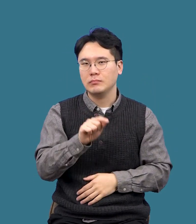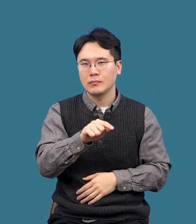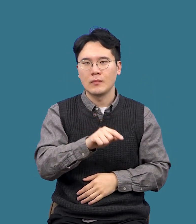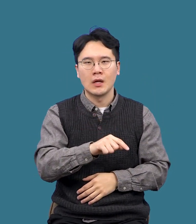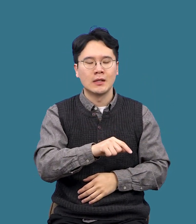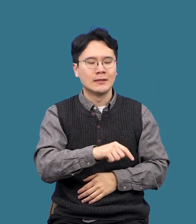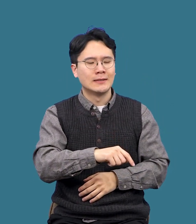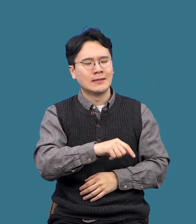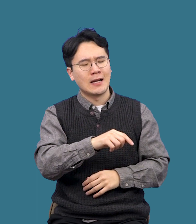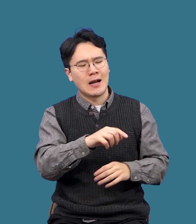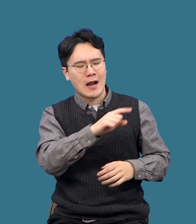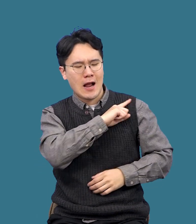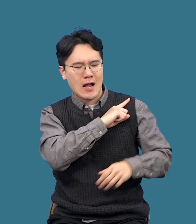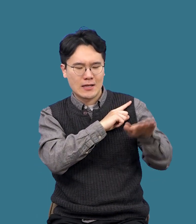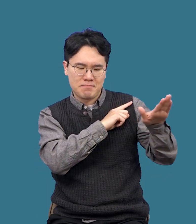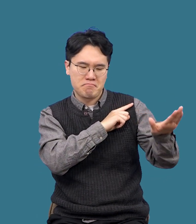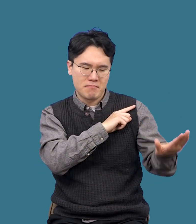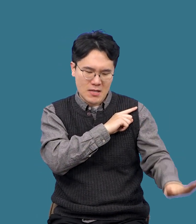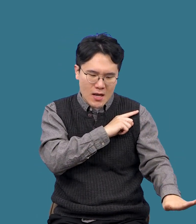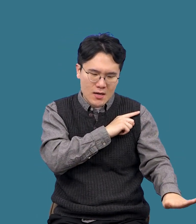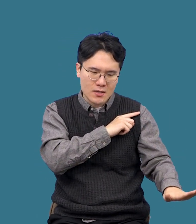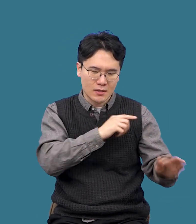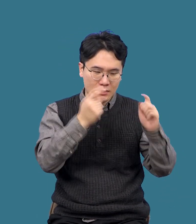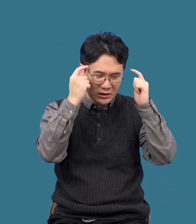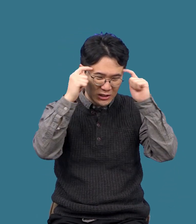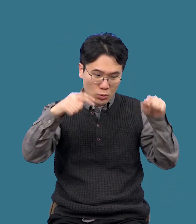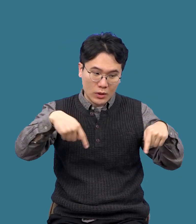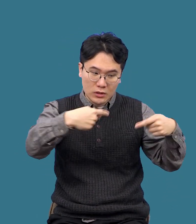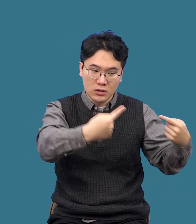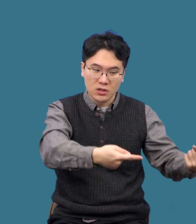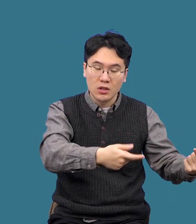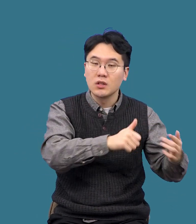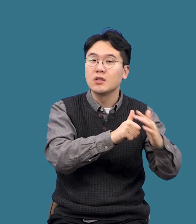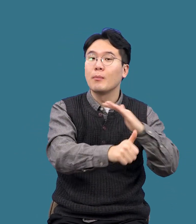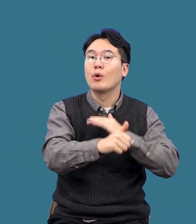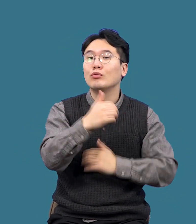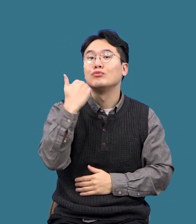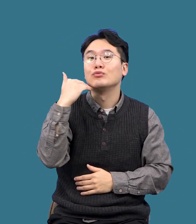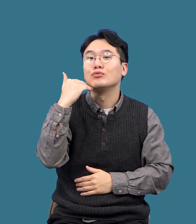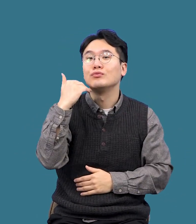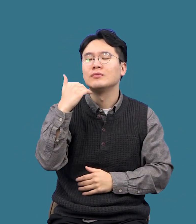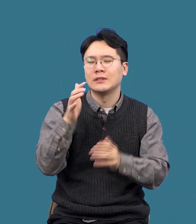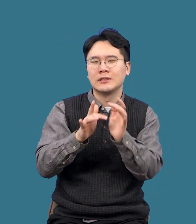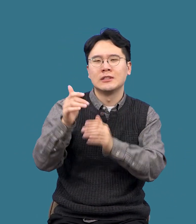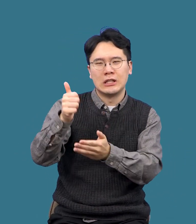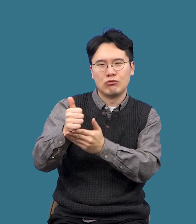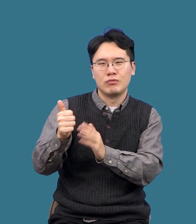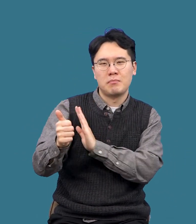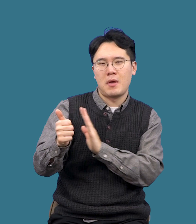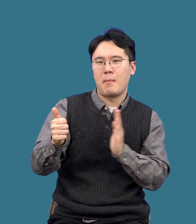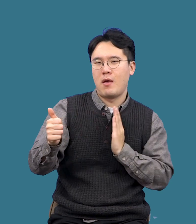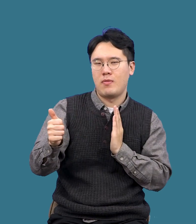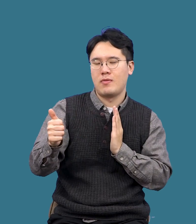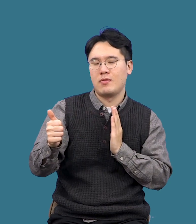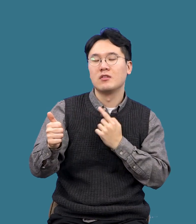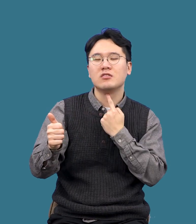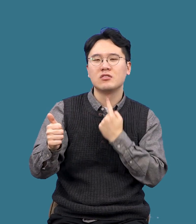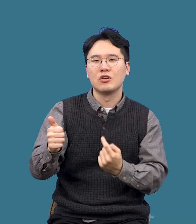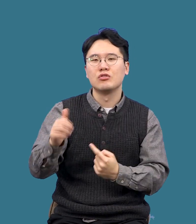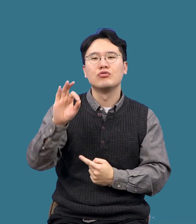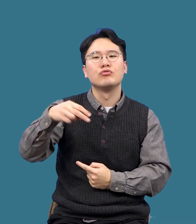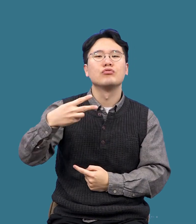밑바닥에 가 있는 대표적인 사람들이 누굽니까? 우선 예수님을 배반한 가룟 유다,